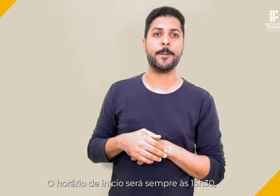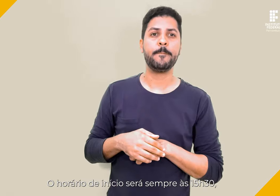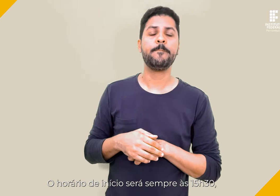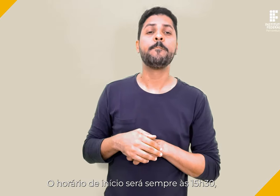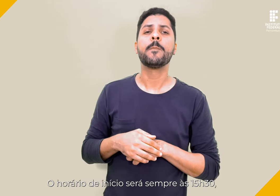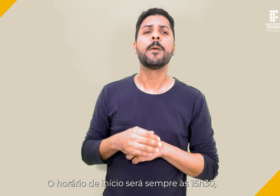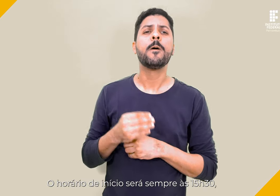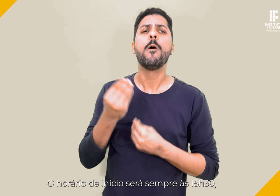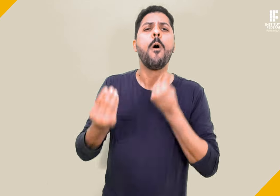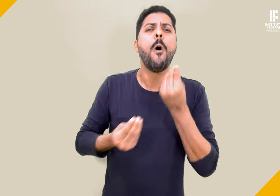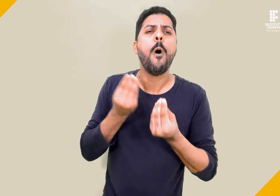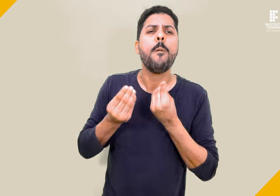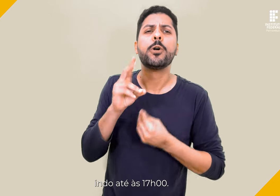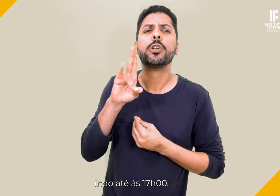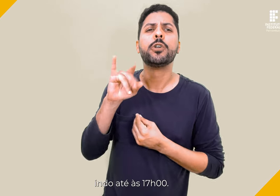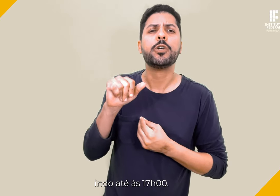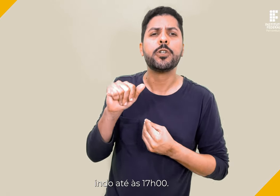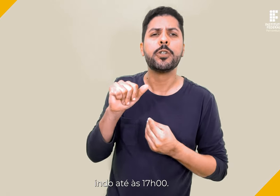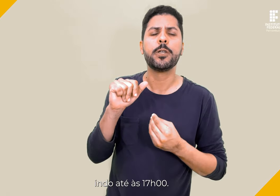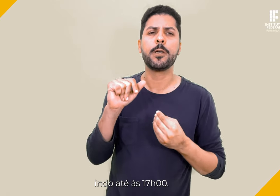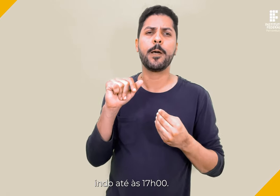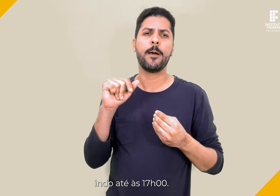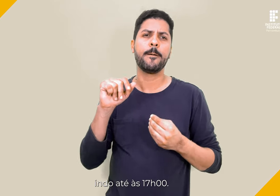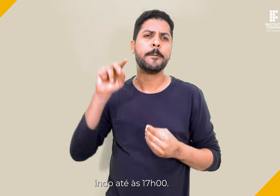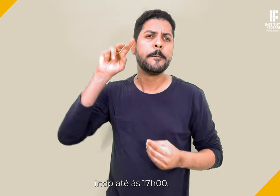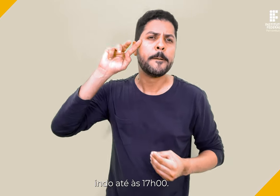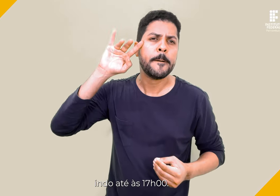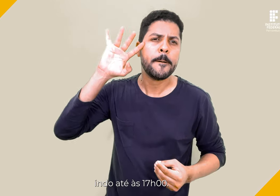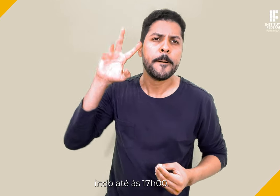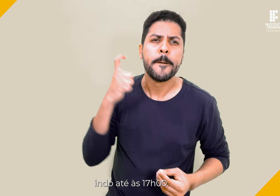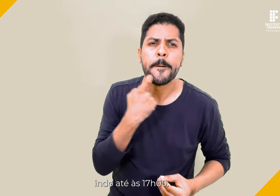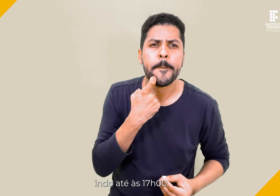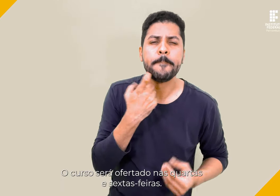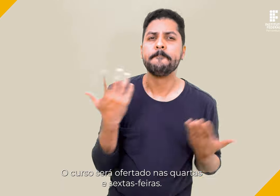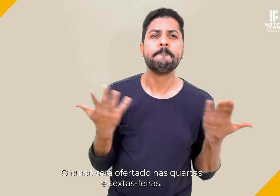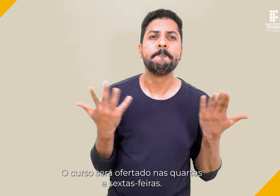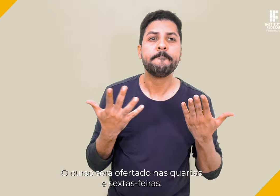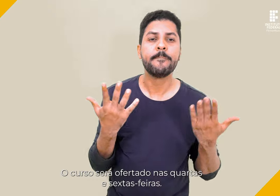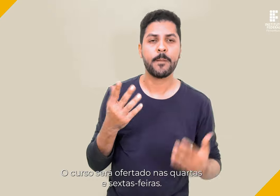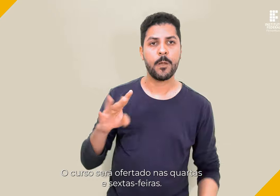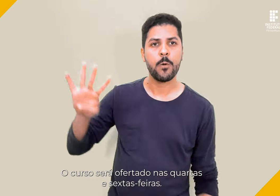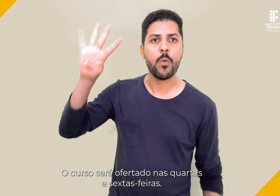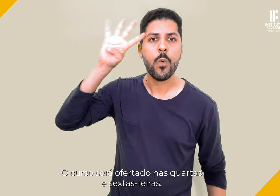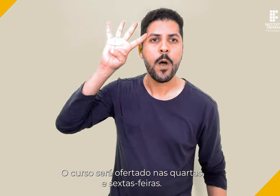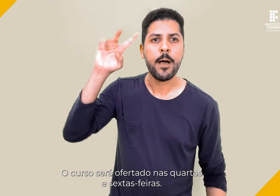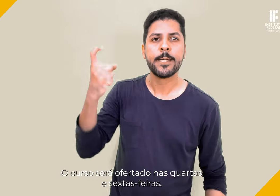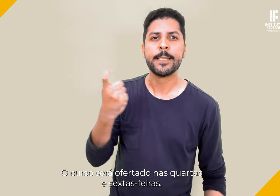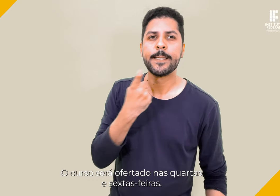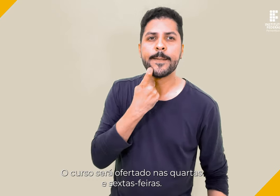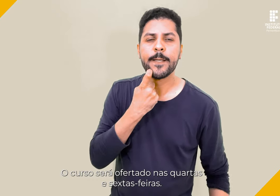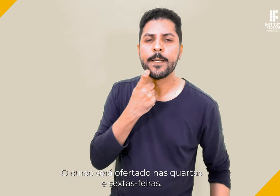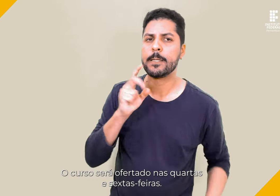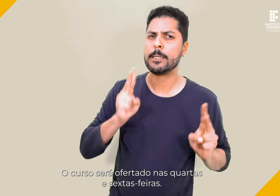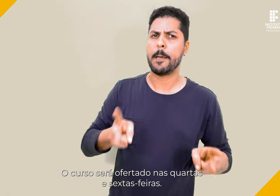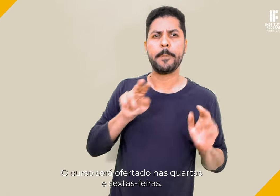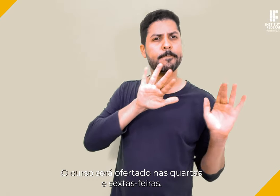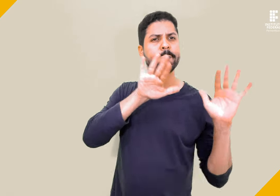e 30 minutos, indo até às 17 horas. O curso será ofertado nas quartas e sextas-feiras.